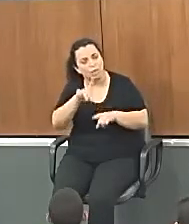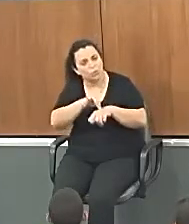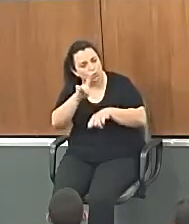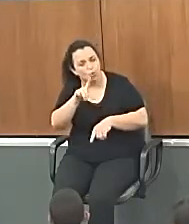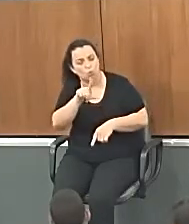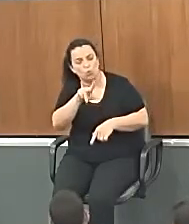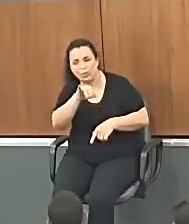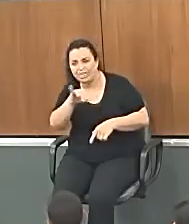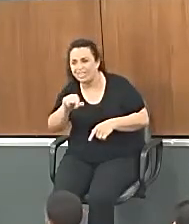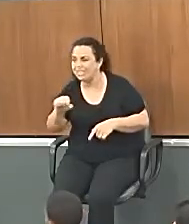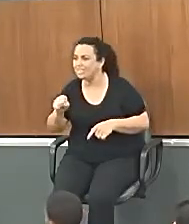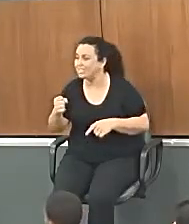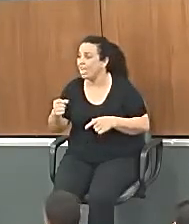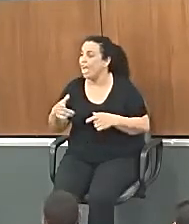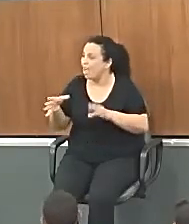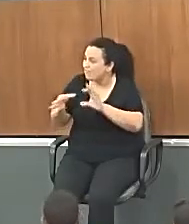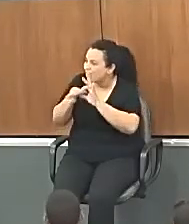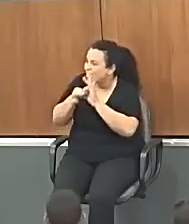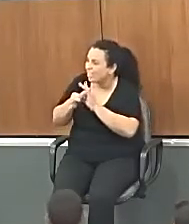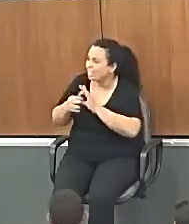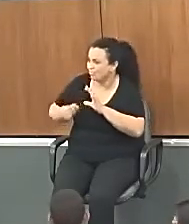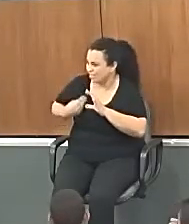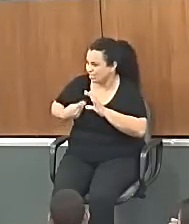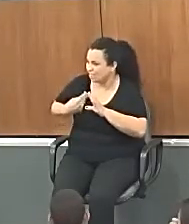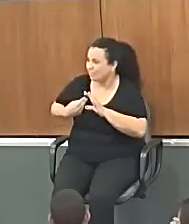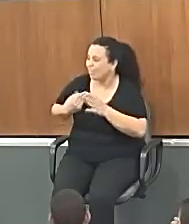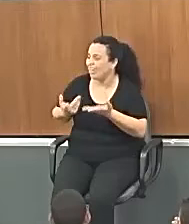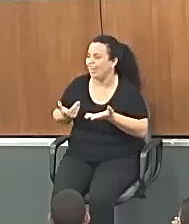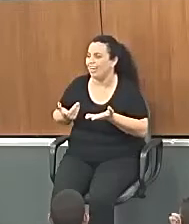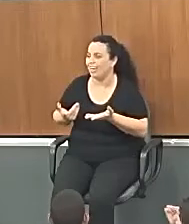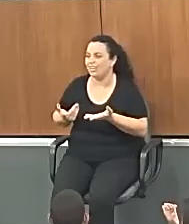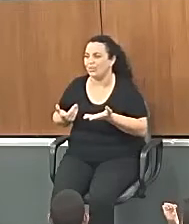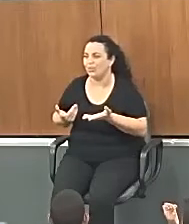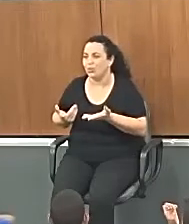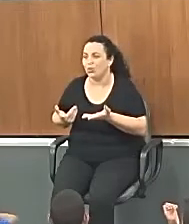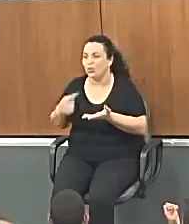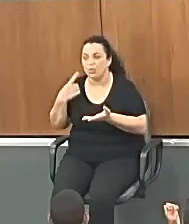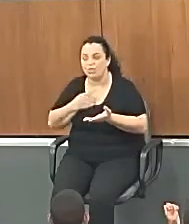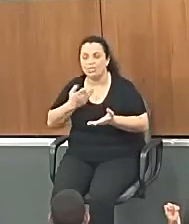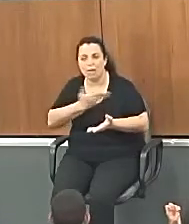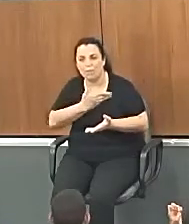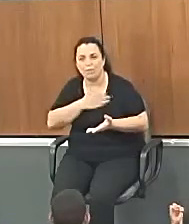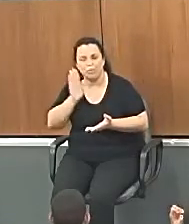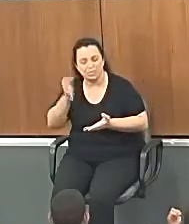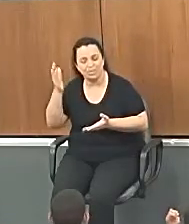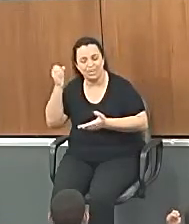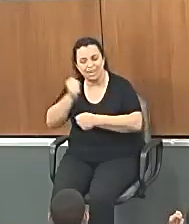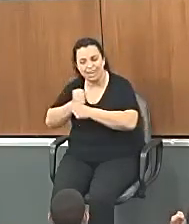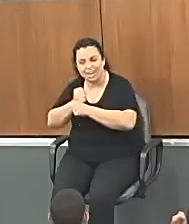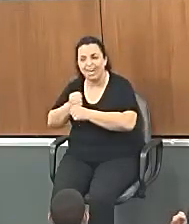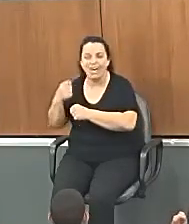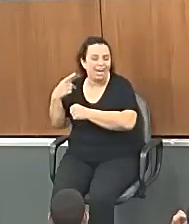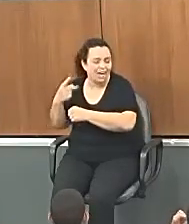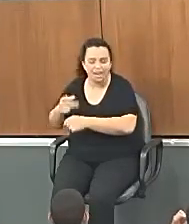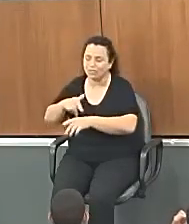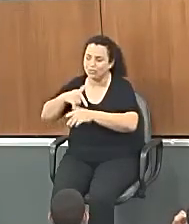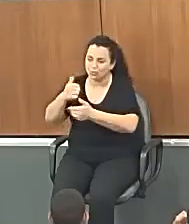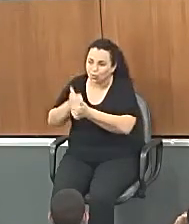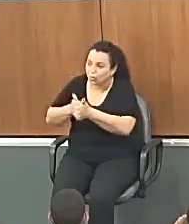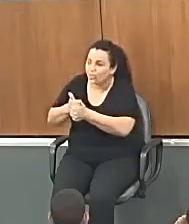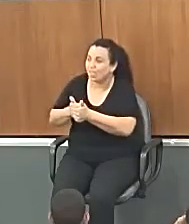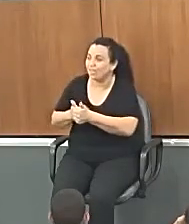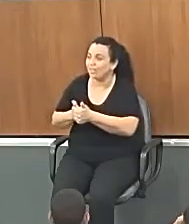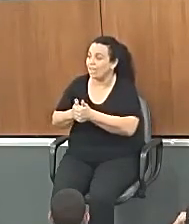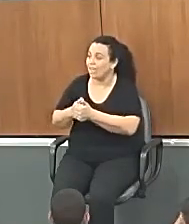a feneis participando conosco o nosso amigo está na luta precisamos também ajude todos né é